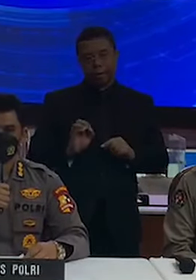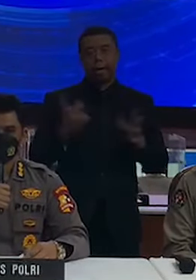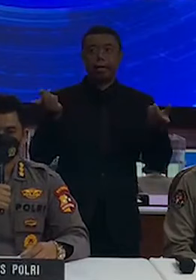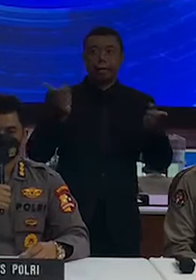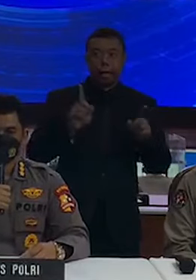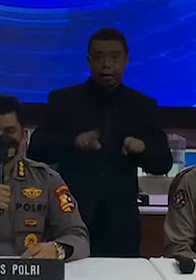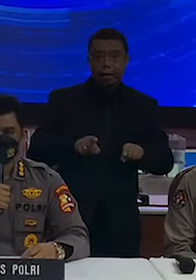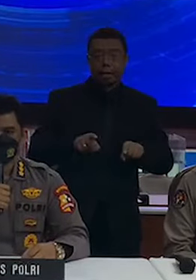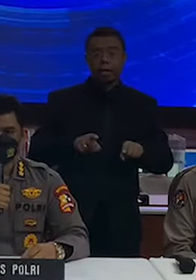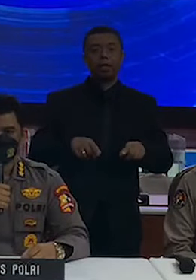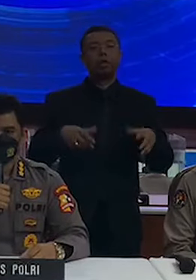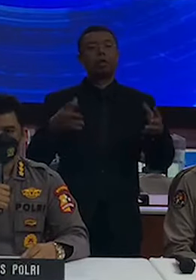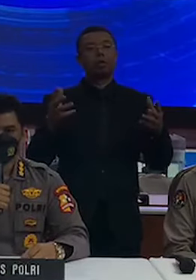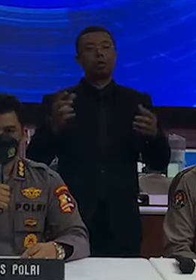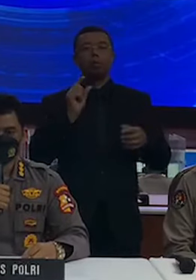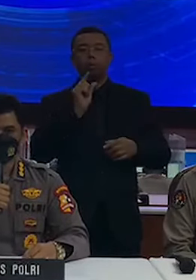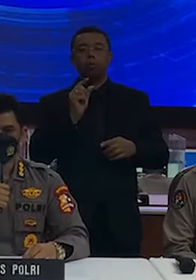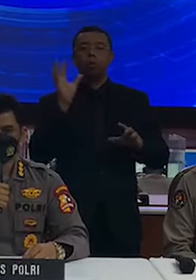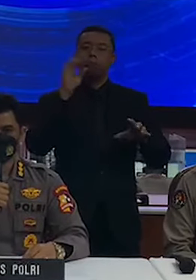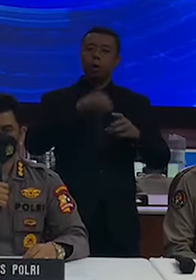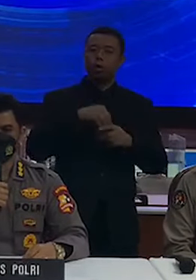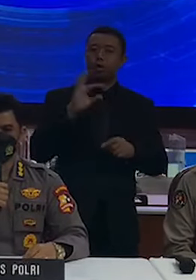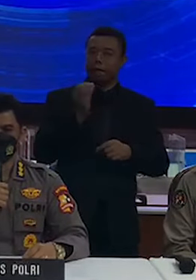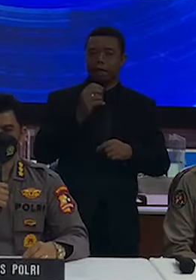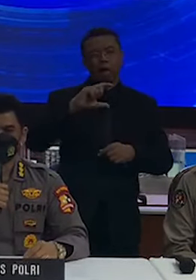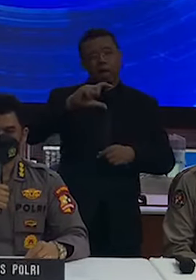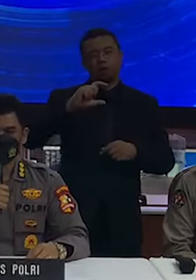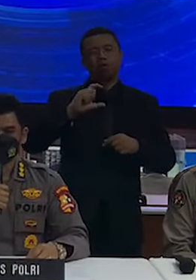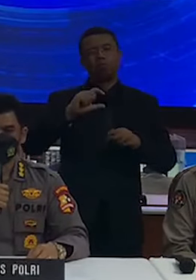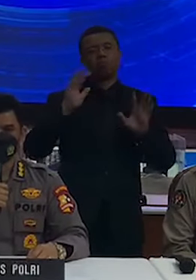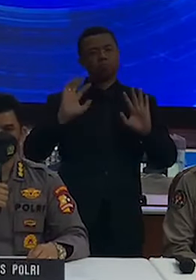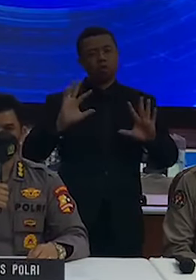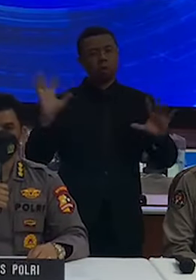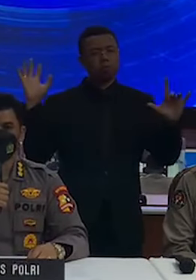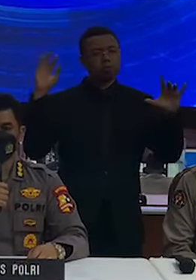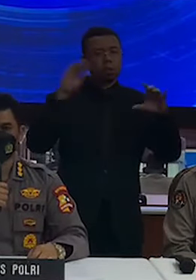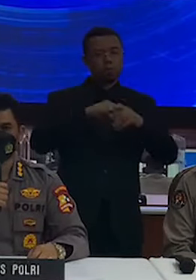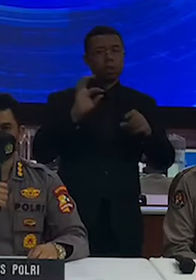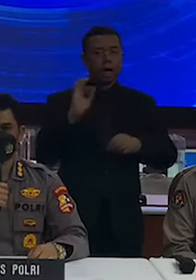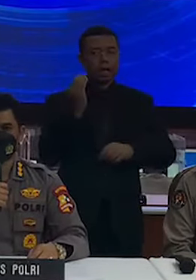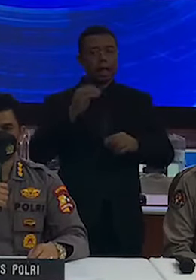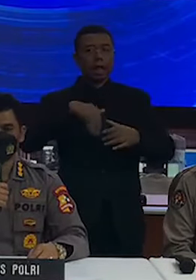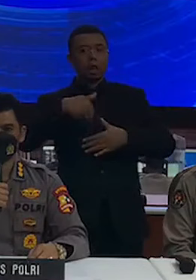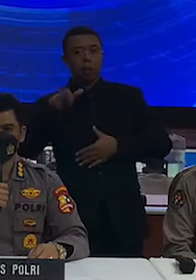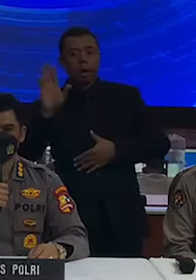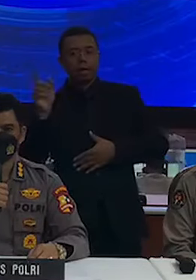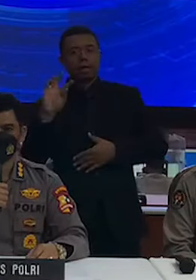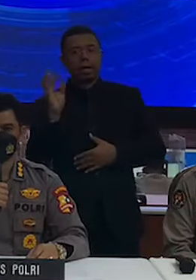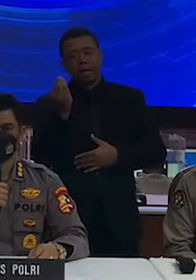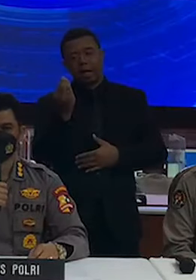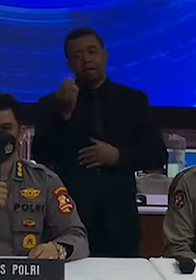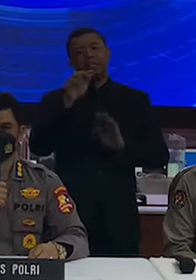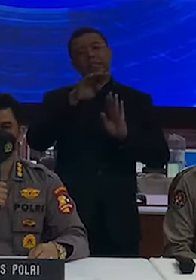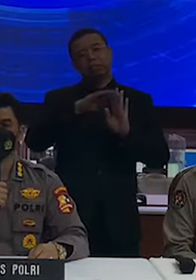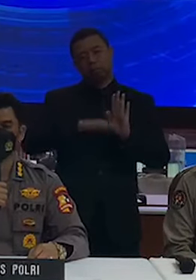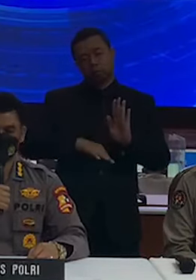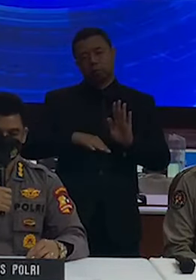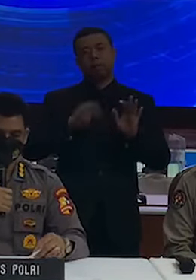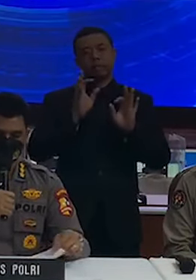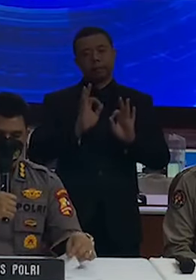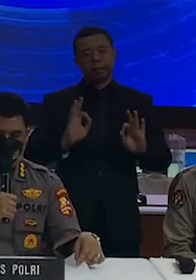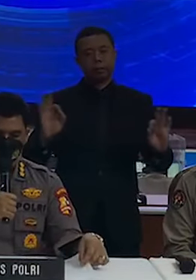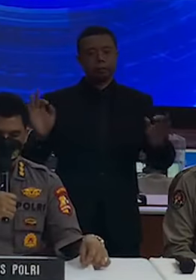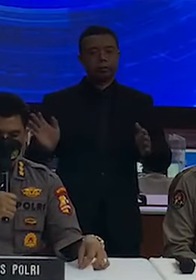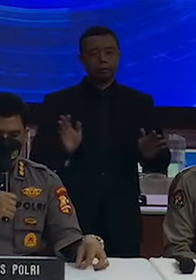Jadi untuk masuk masih cukup tinggi dan untuk keluarnya dari Jakarta rata-rata dalam